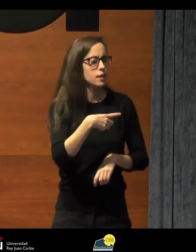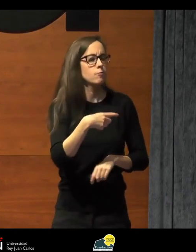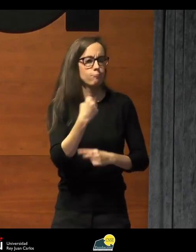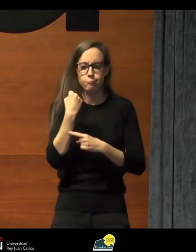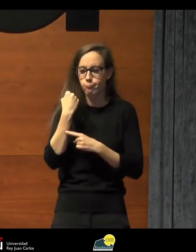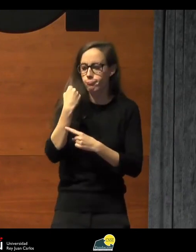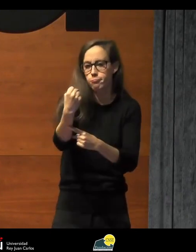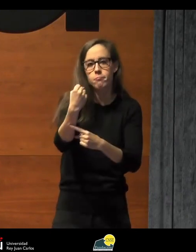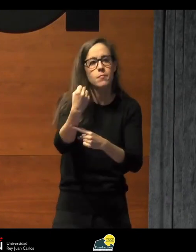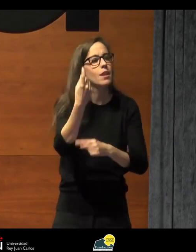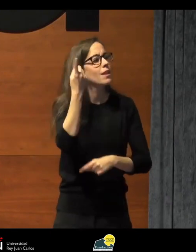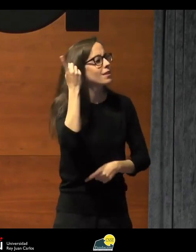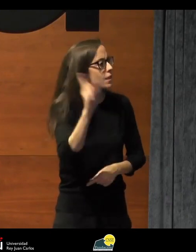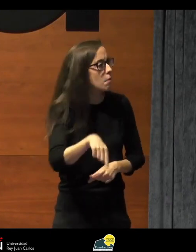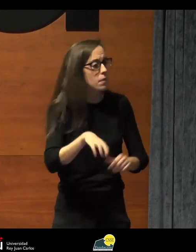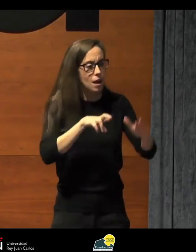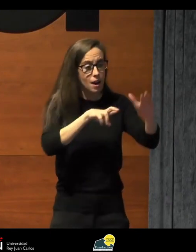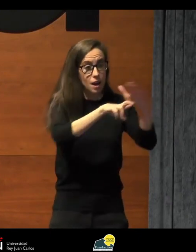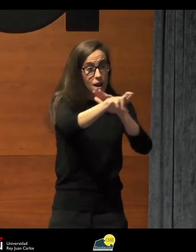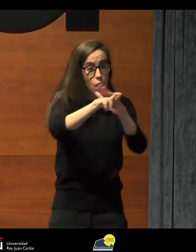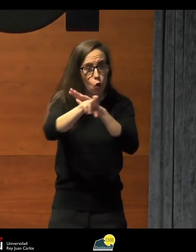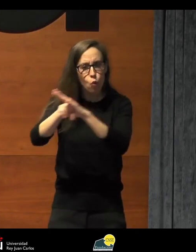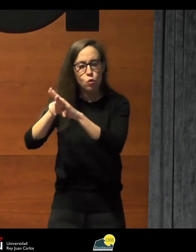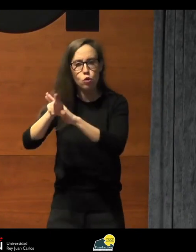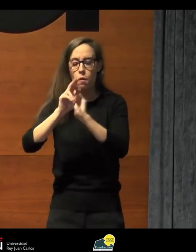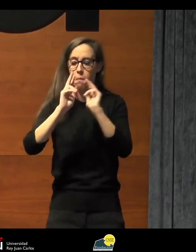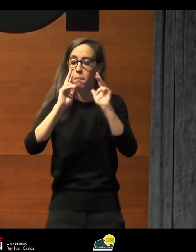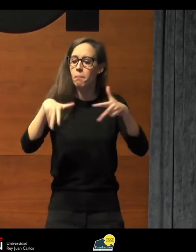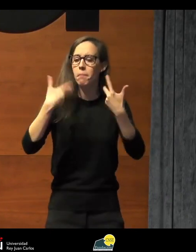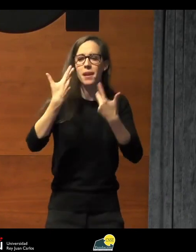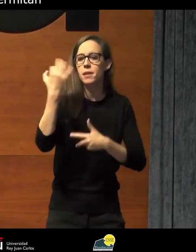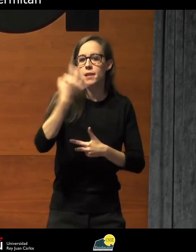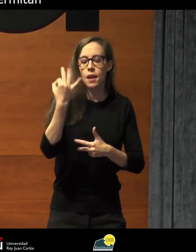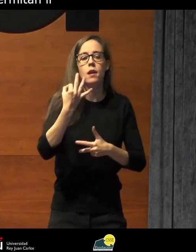los recursos que permitan ir un paso más en la